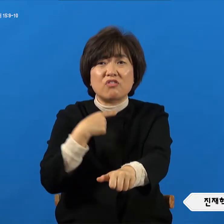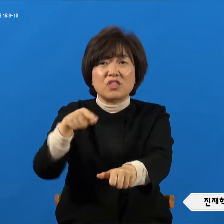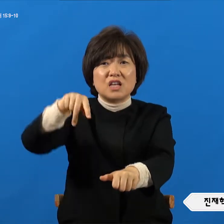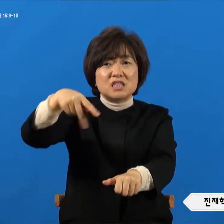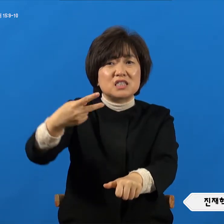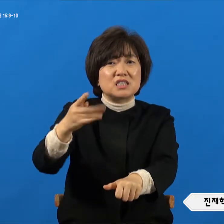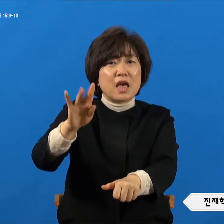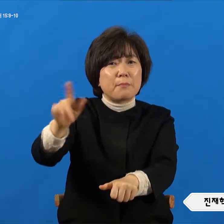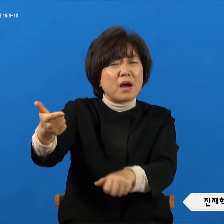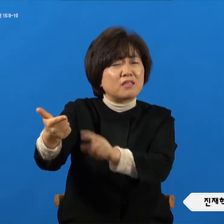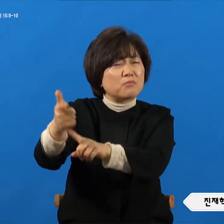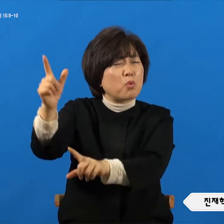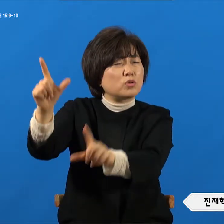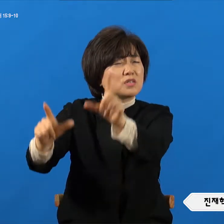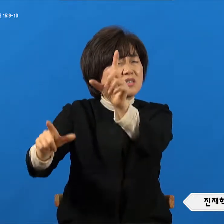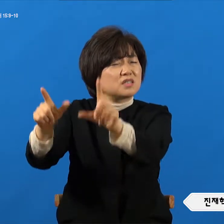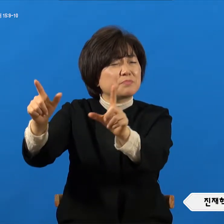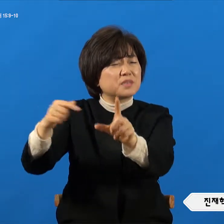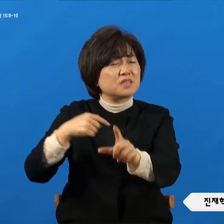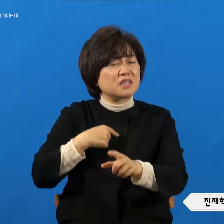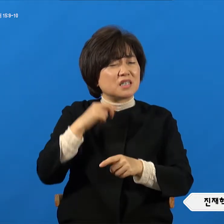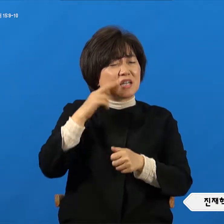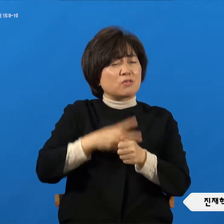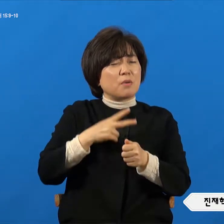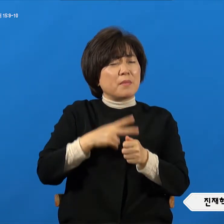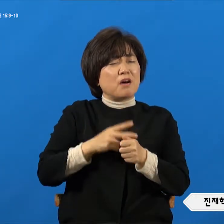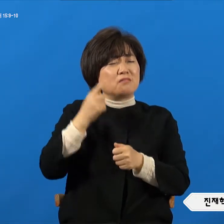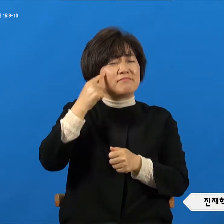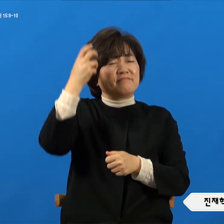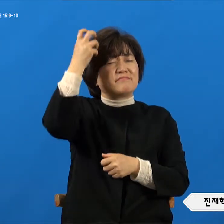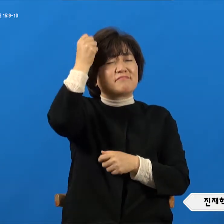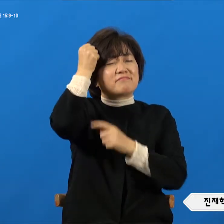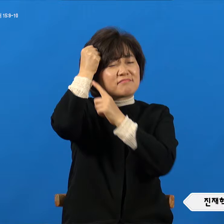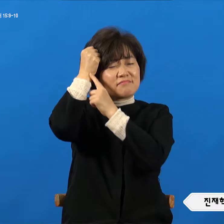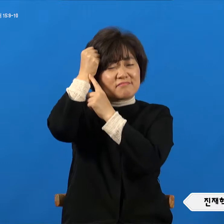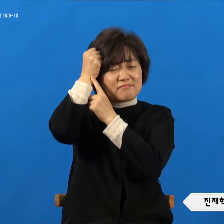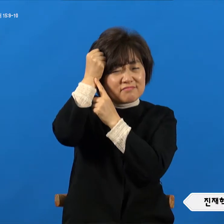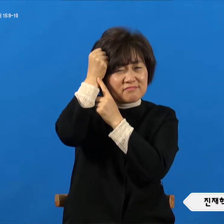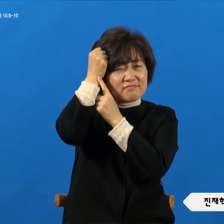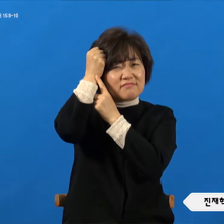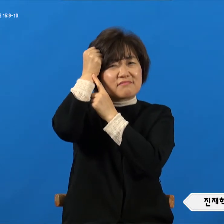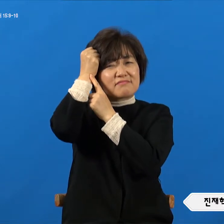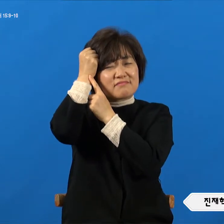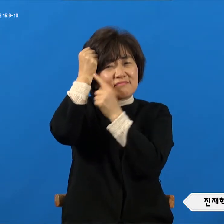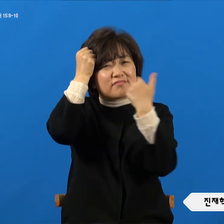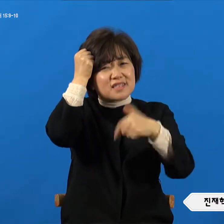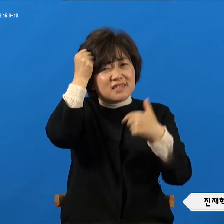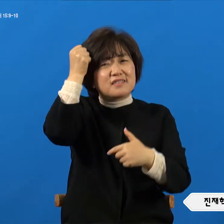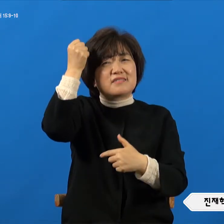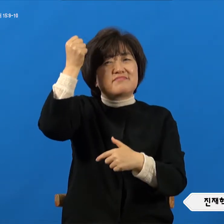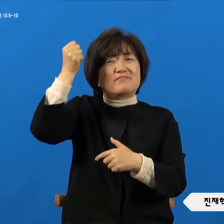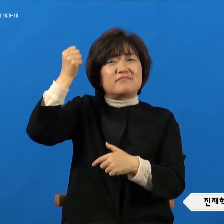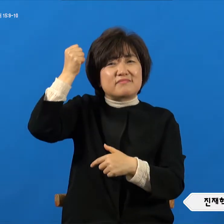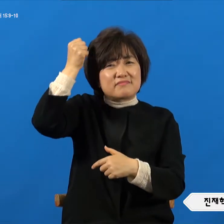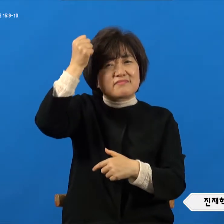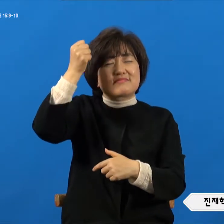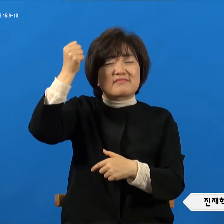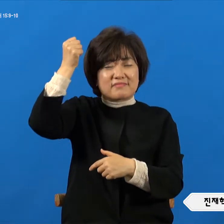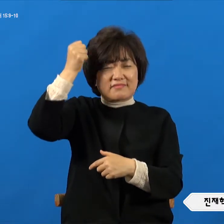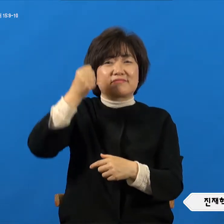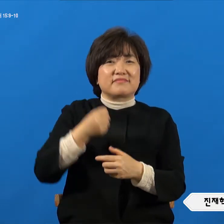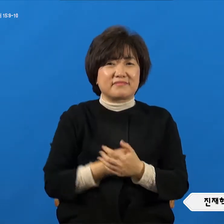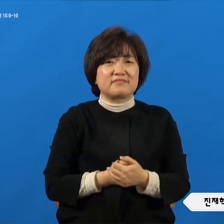스데반의 모습이 사도 바울의 삶 가운데, 그의 생각 가운데 얼마나 강하게